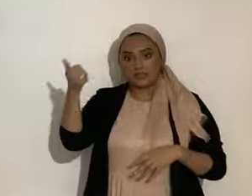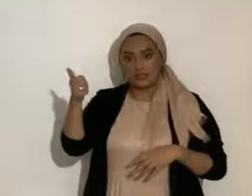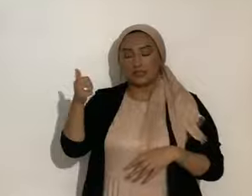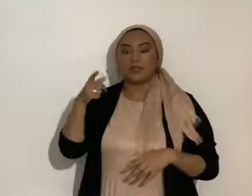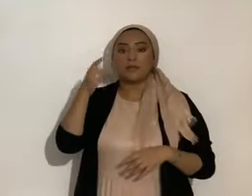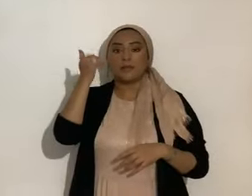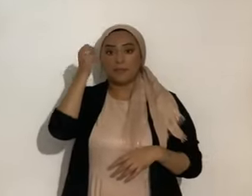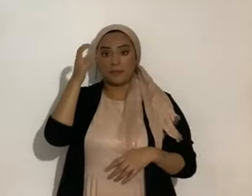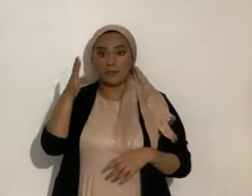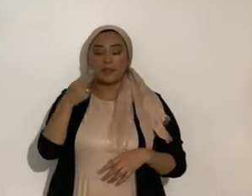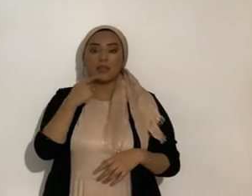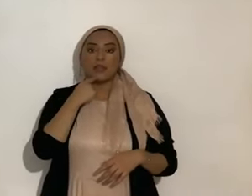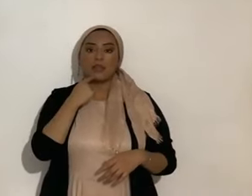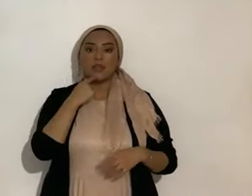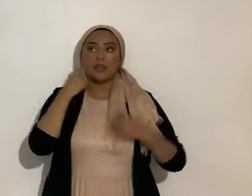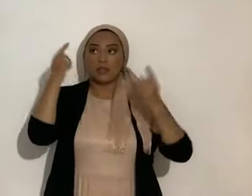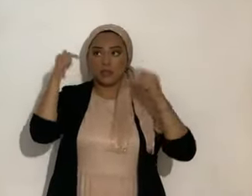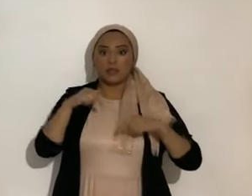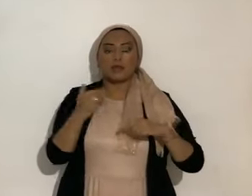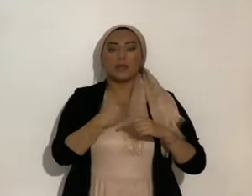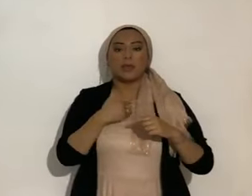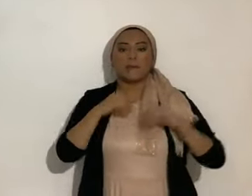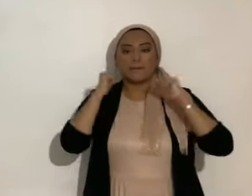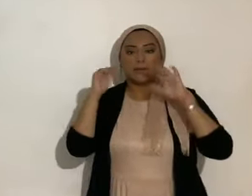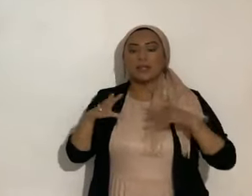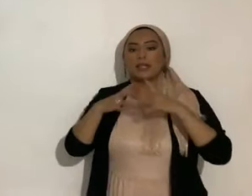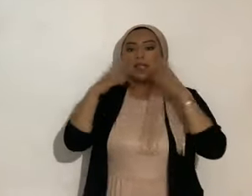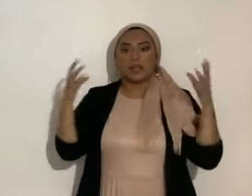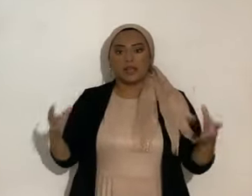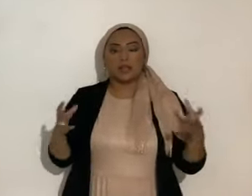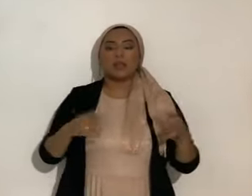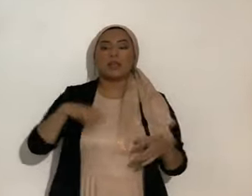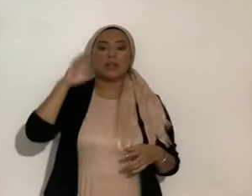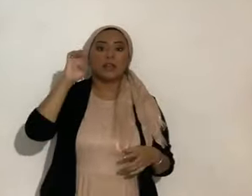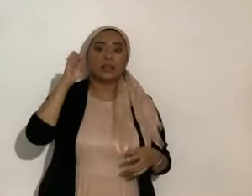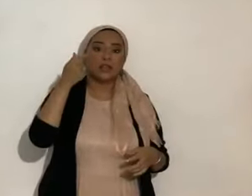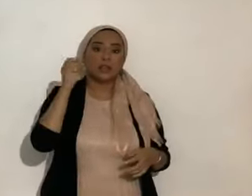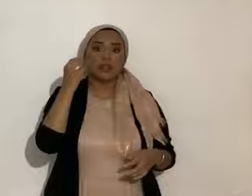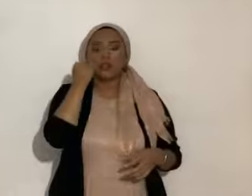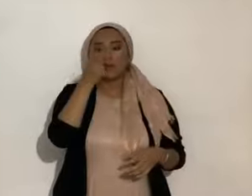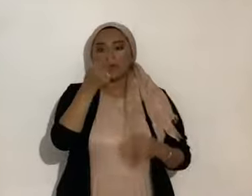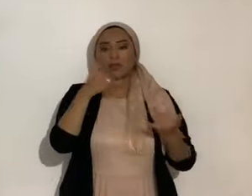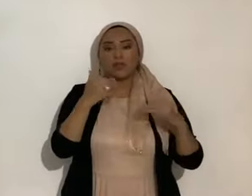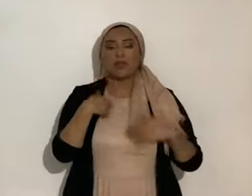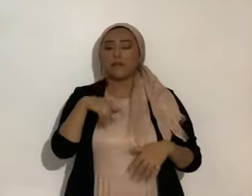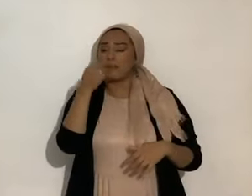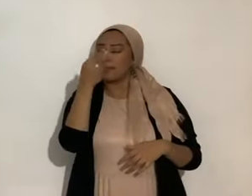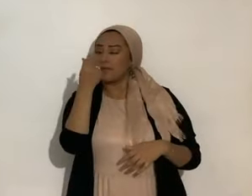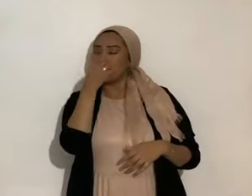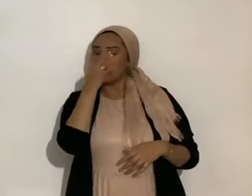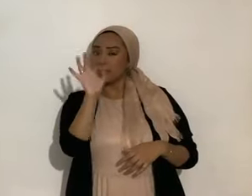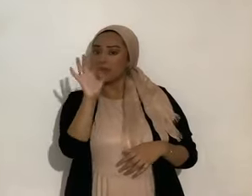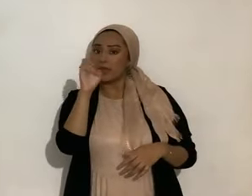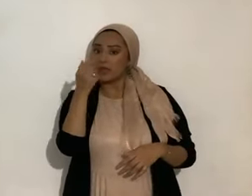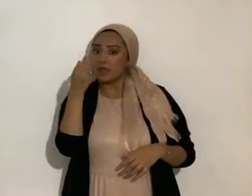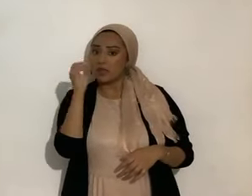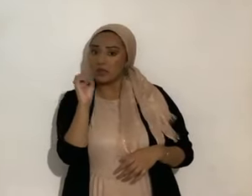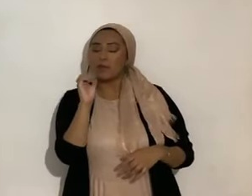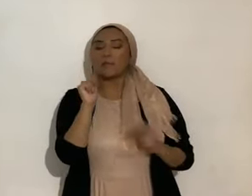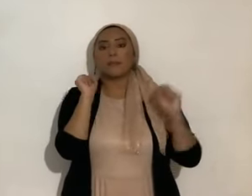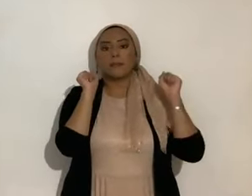verso dice que él vino para que tengamos vida en abundancia. Entonces, el ego, si tú tienes un poco de ego todavía o mucho ego,